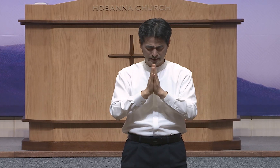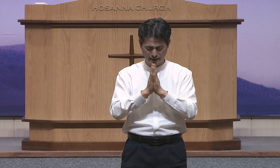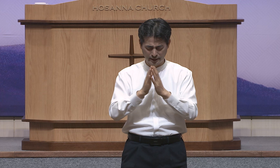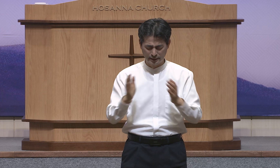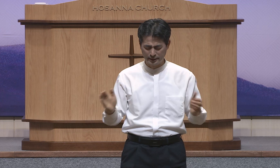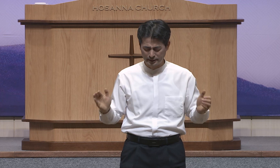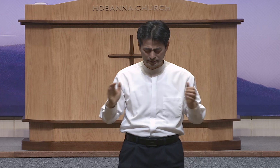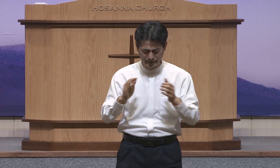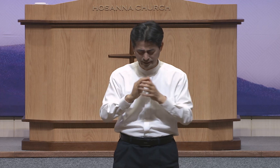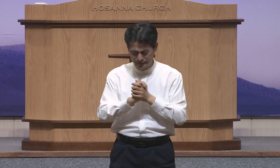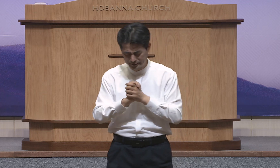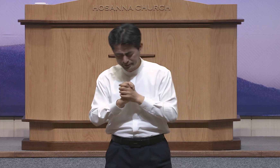기도드립니다. 아멘.